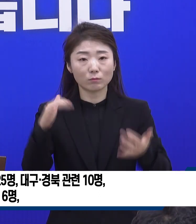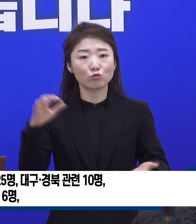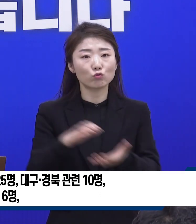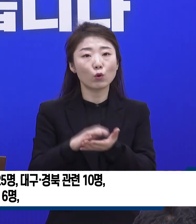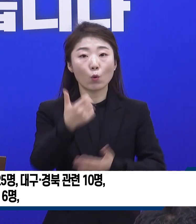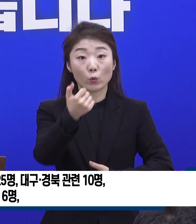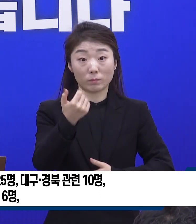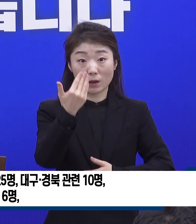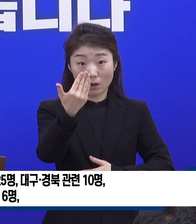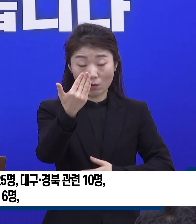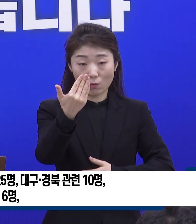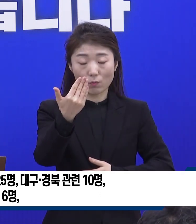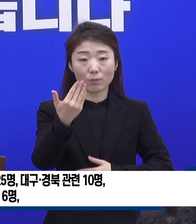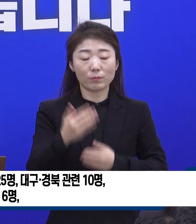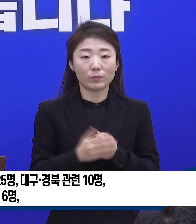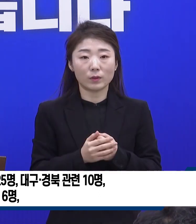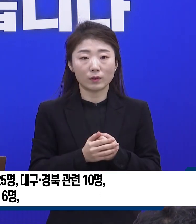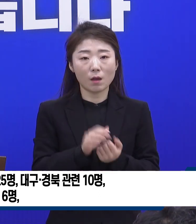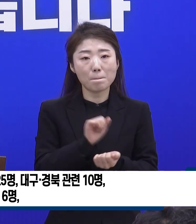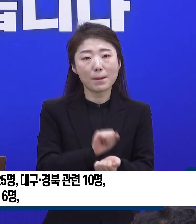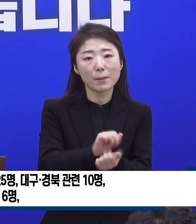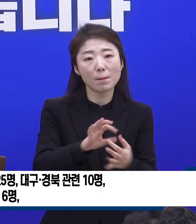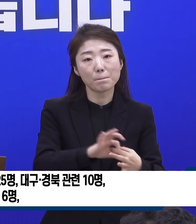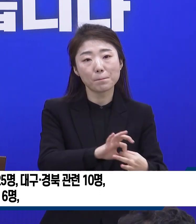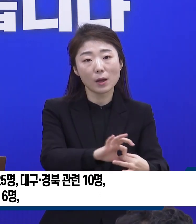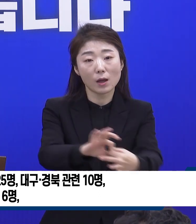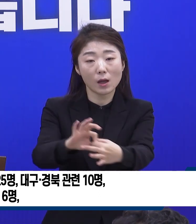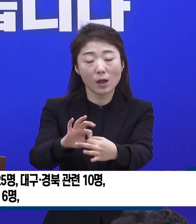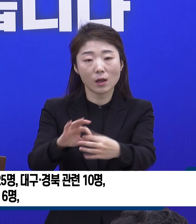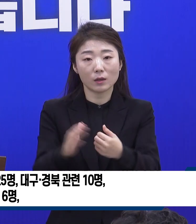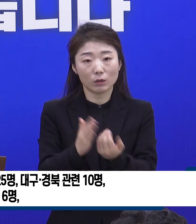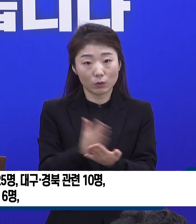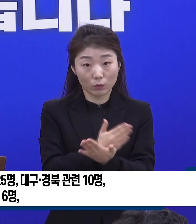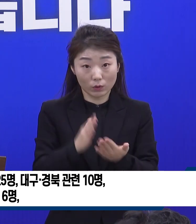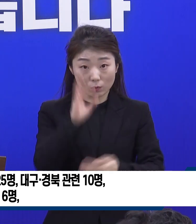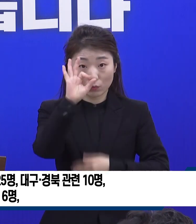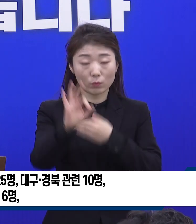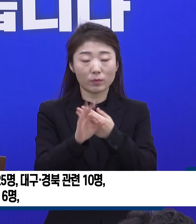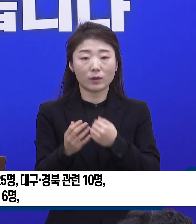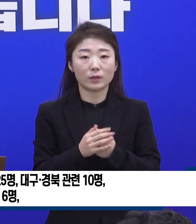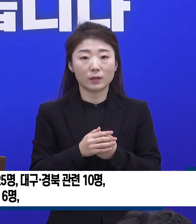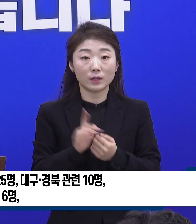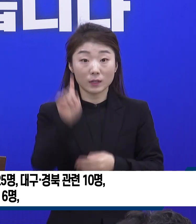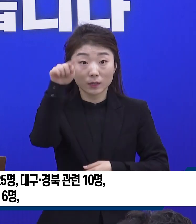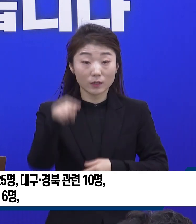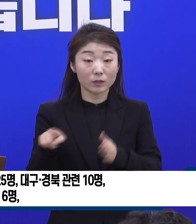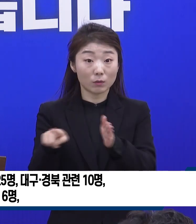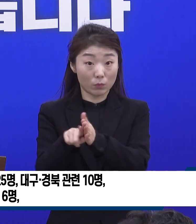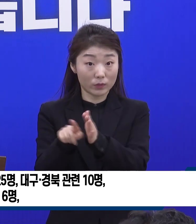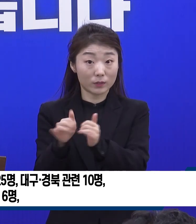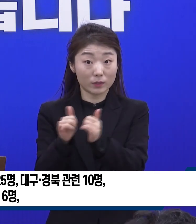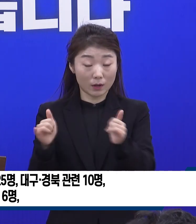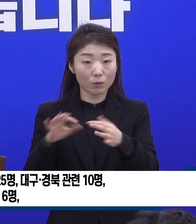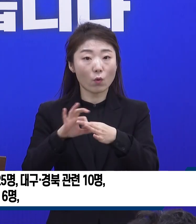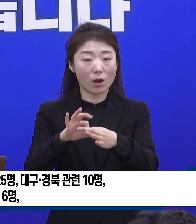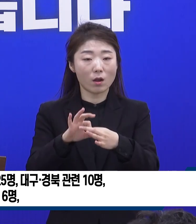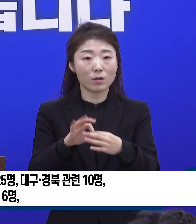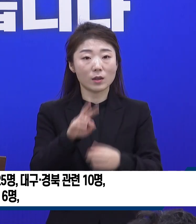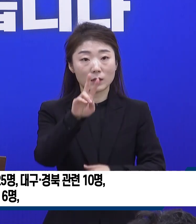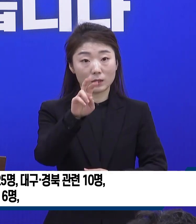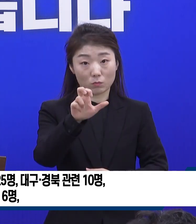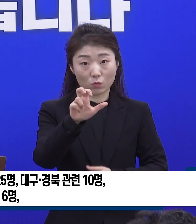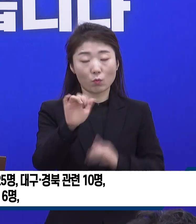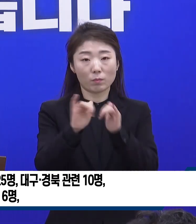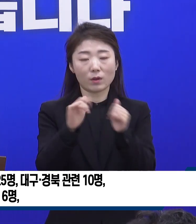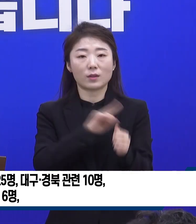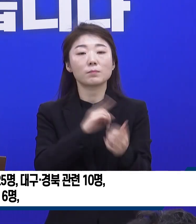59명의 감염 경로를 분류별로 정리를 하면 신천지 교회가 관련자 25명으로